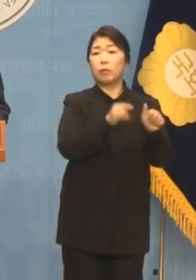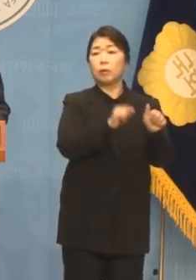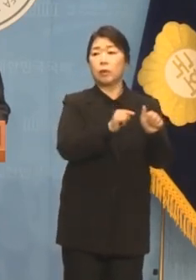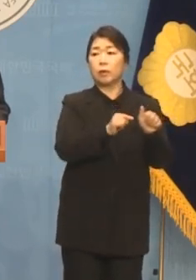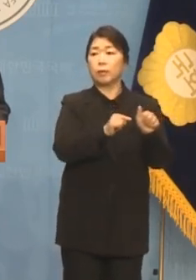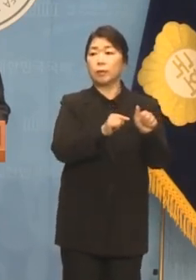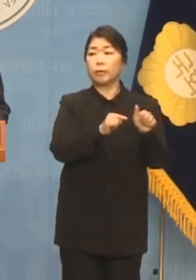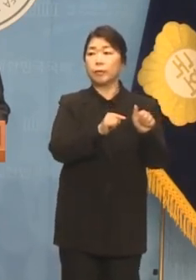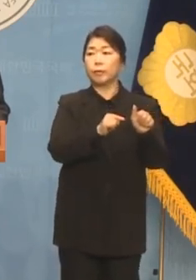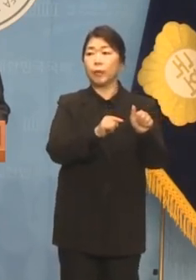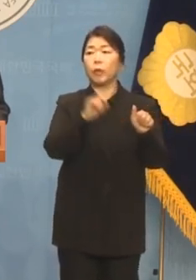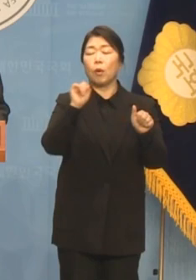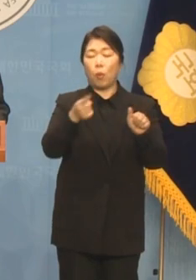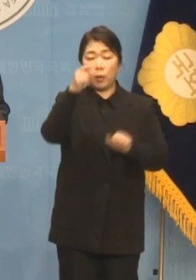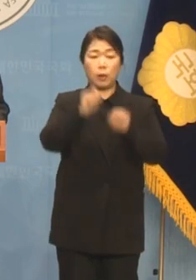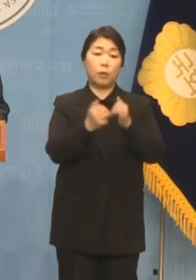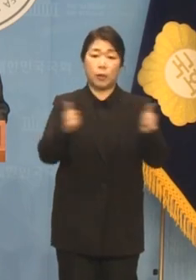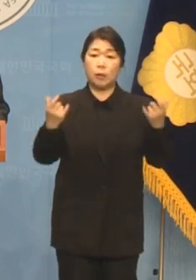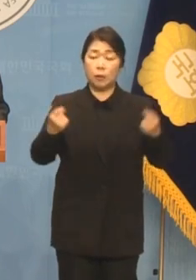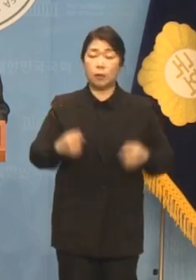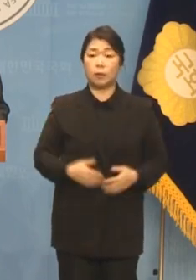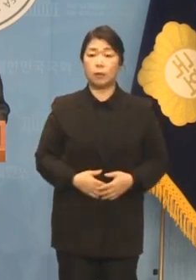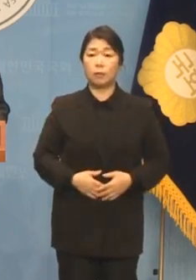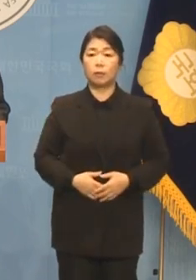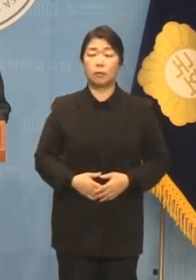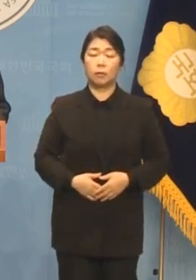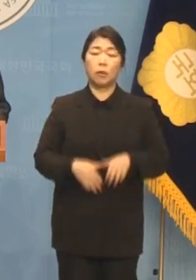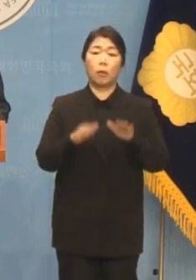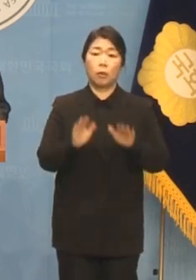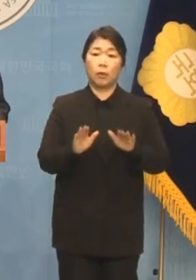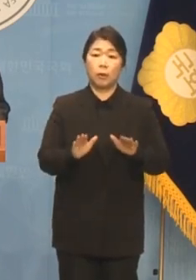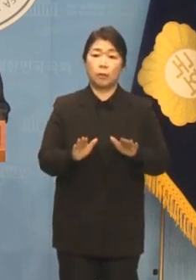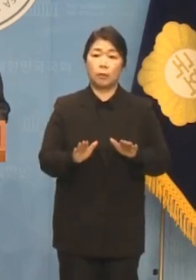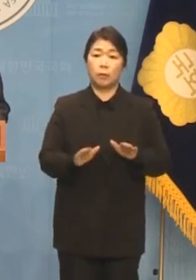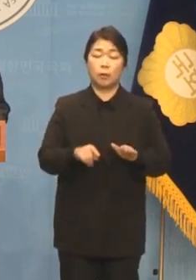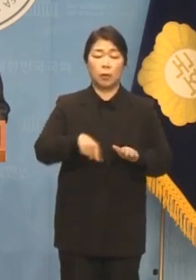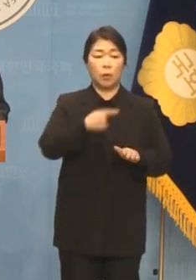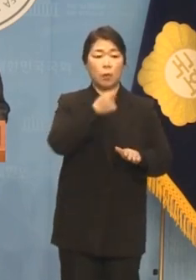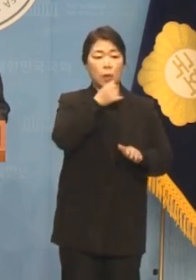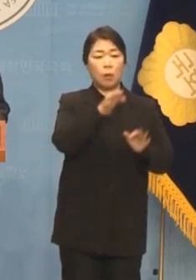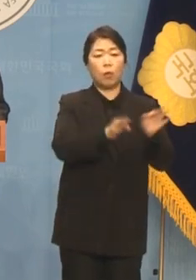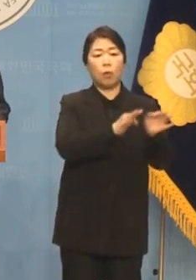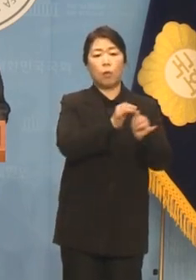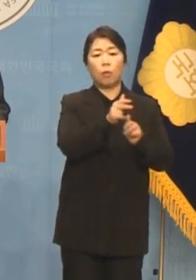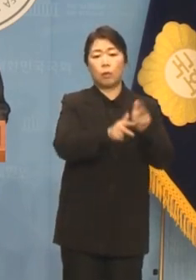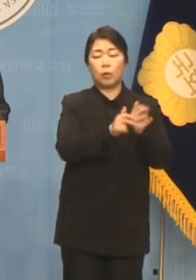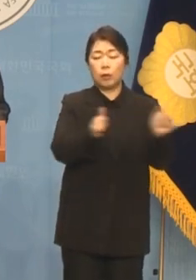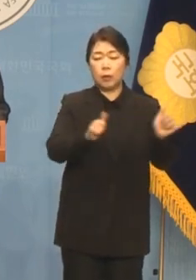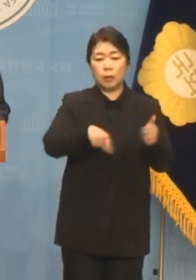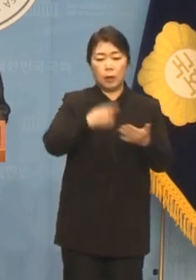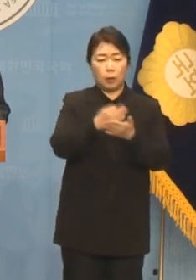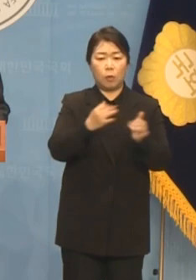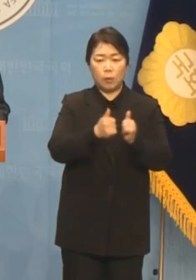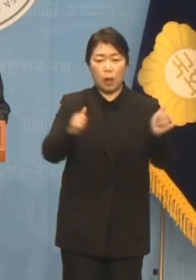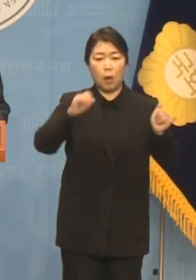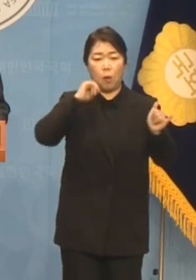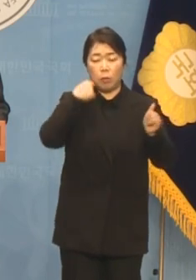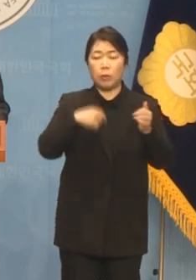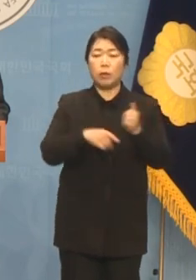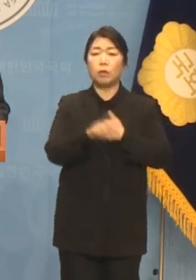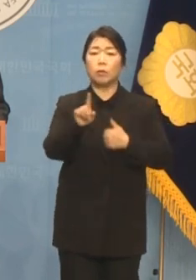원인 행위자 있던 것입니다 오늘날 소상공인 자영업자들이 어려진 근인